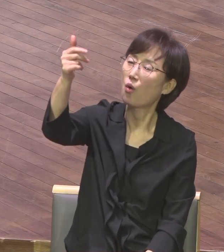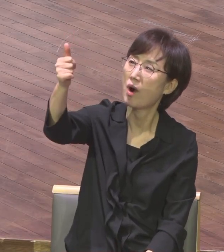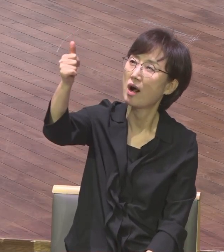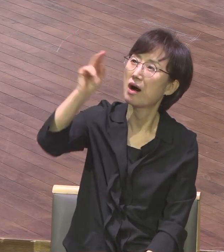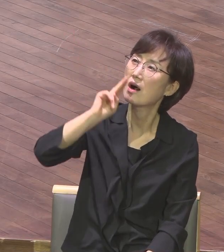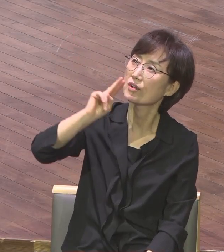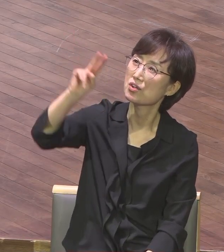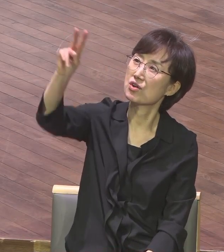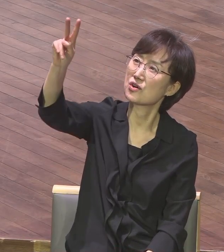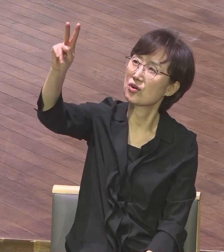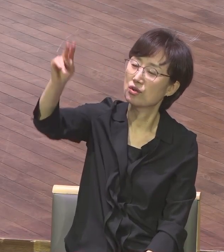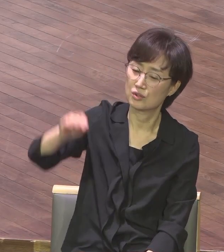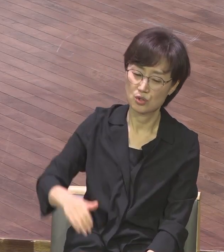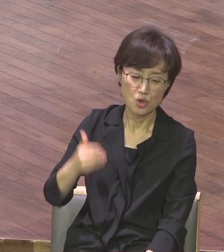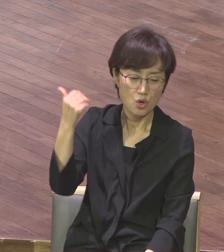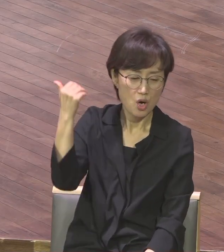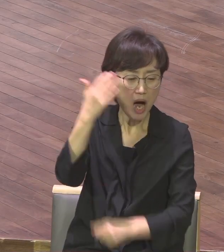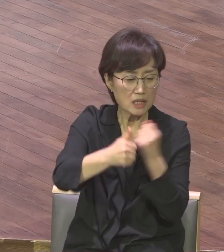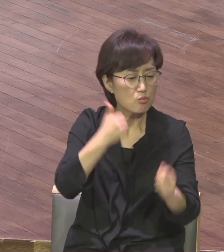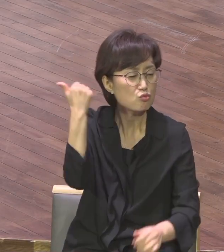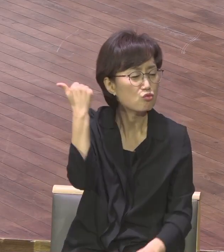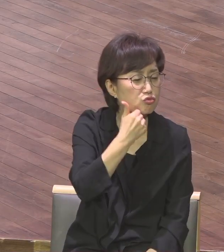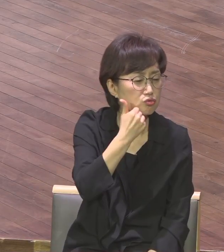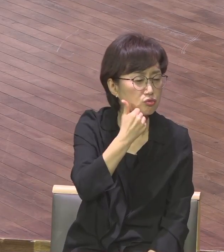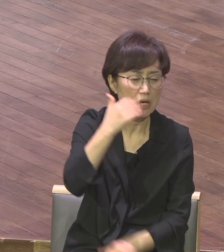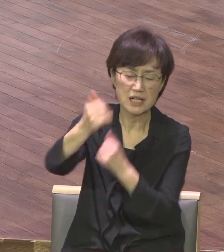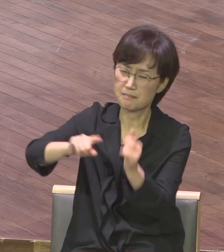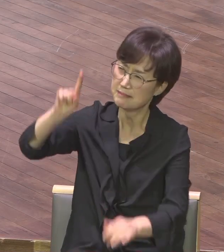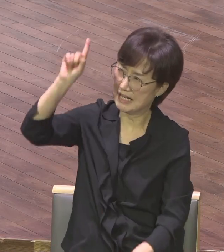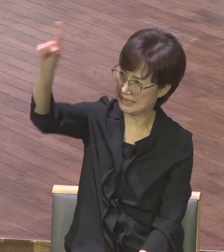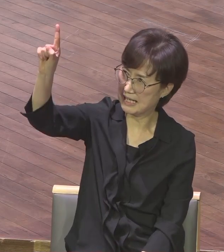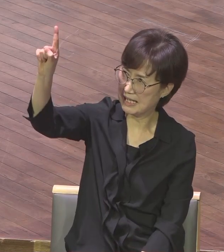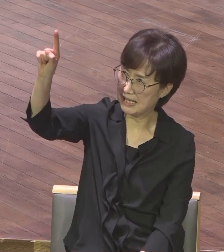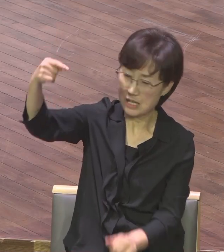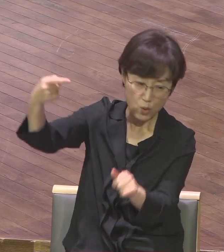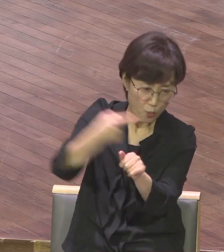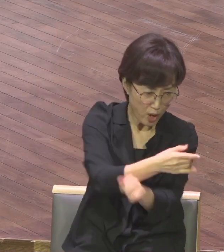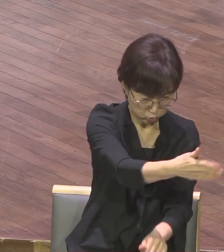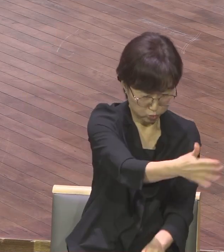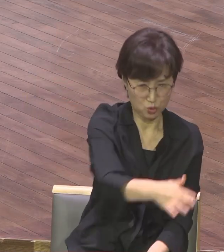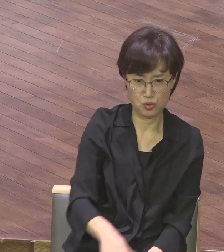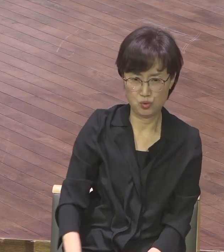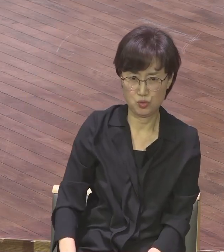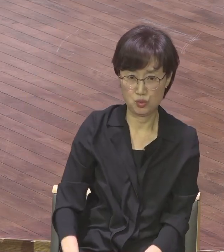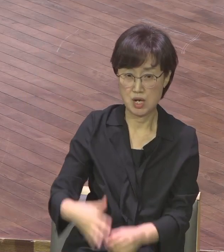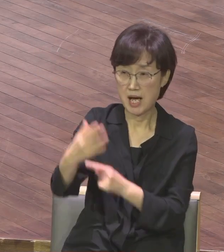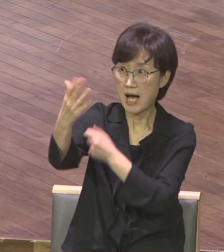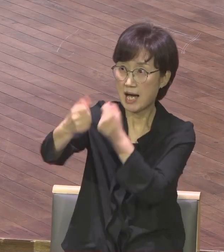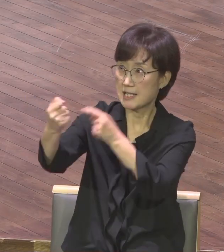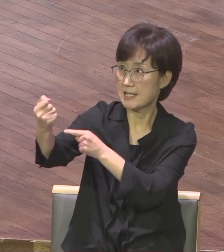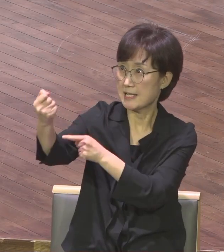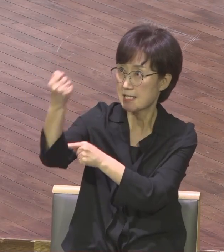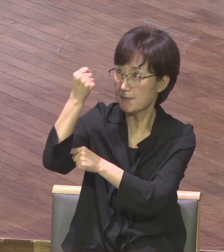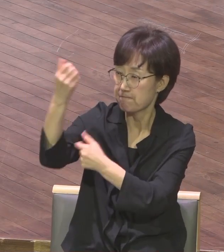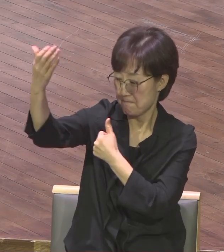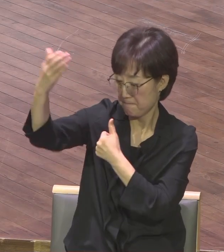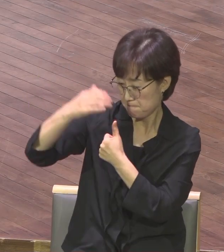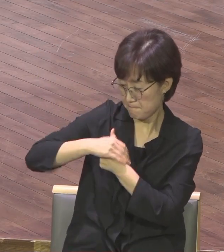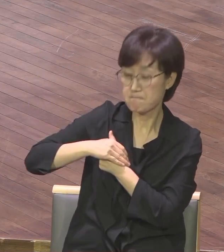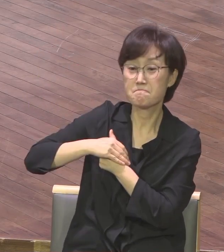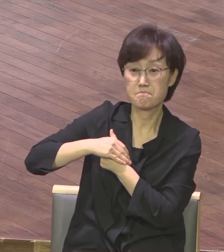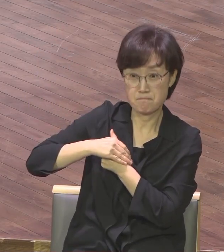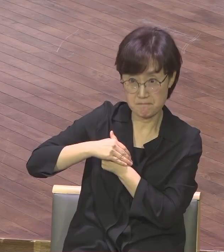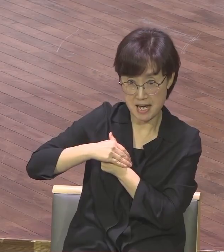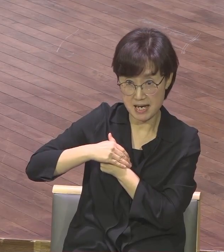여호와여 누가 하나님이며 우리의 하나님 외에 누가 반석이냐? 이 하나님이 힘으로 내게 띠띠우시며